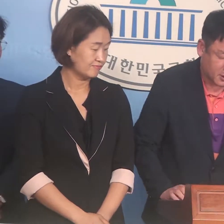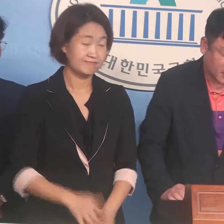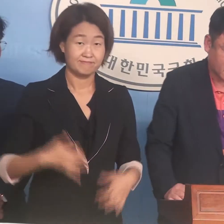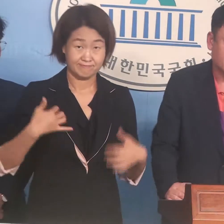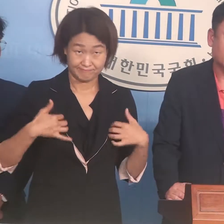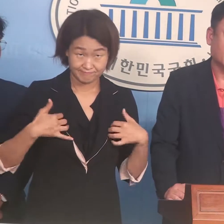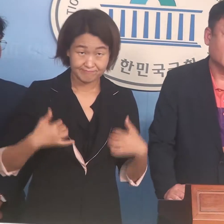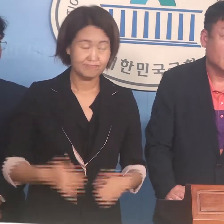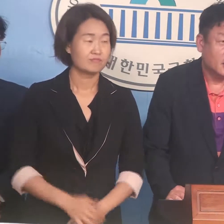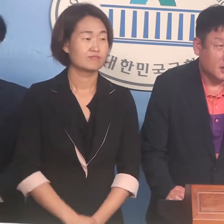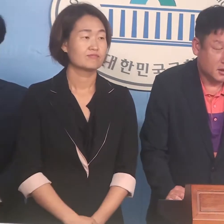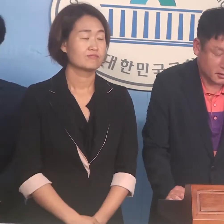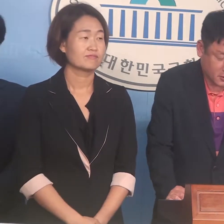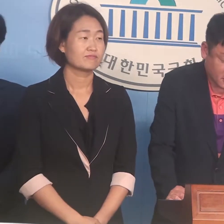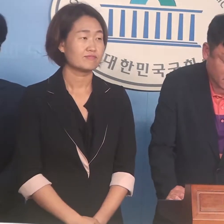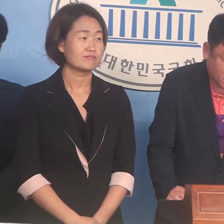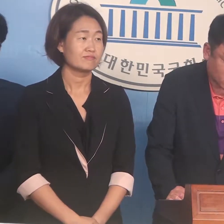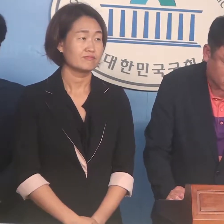반갑습니다.